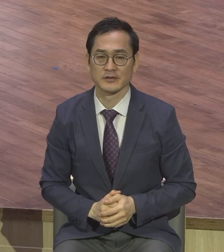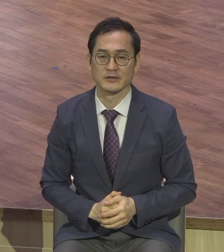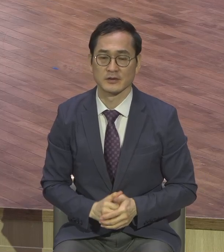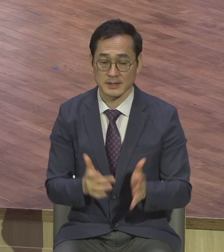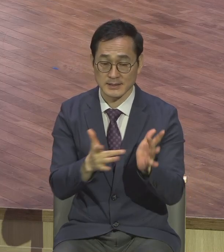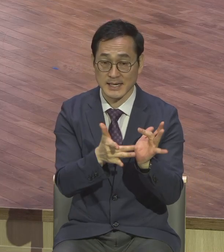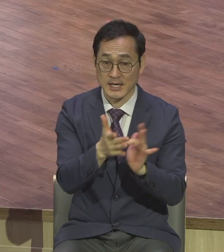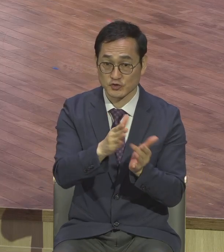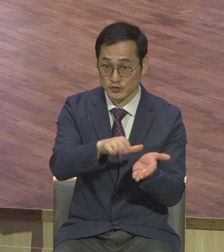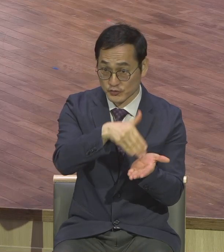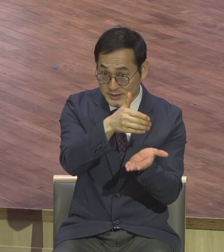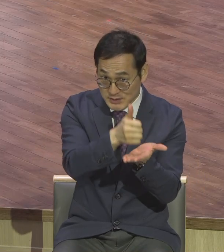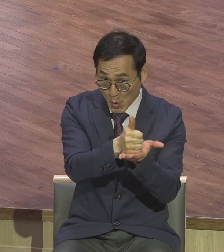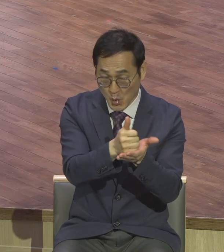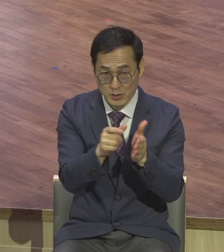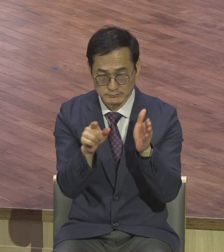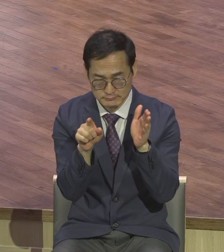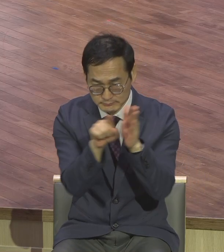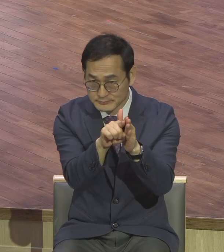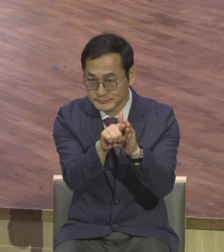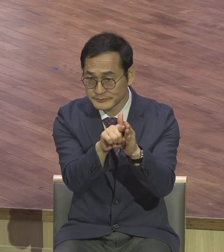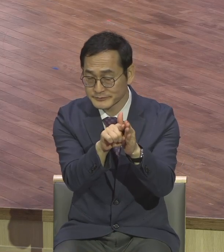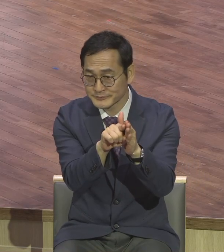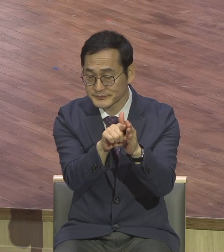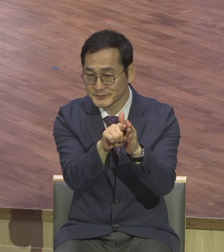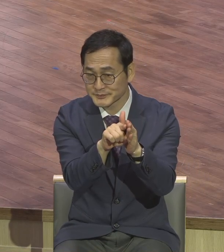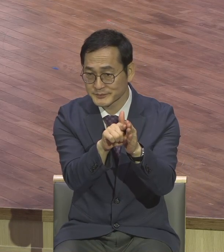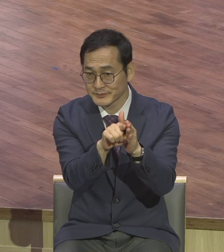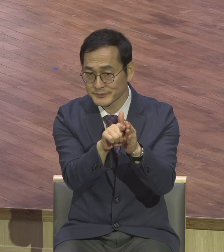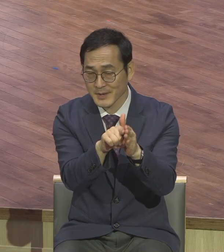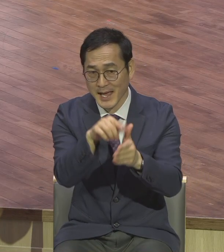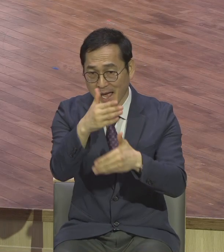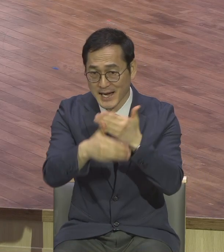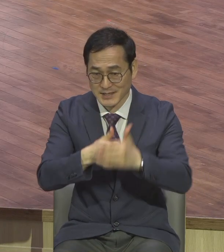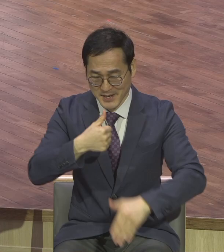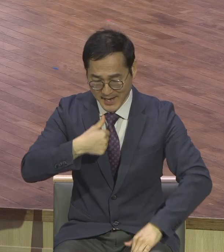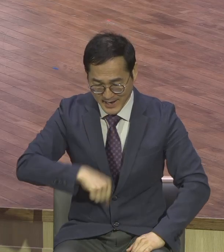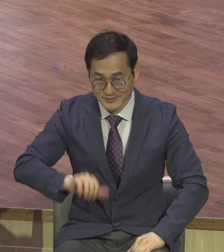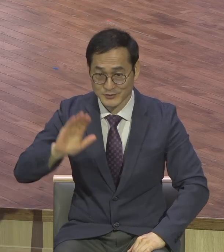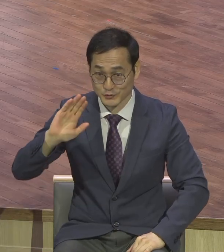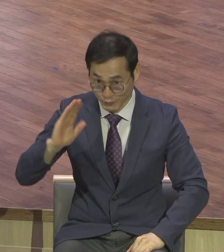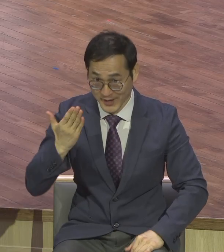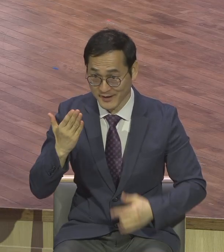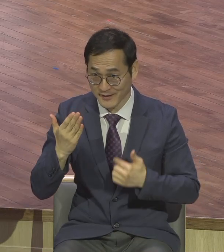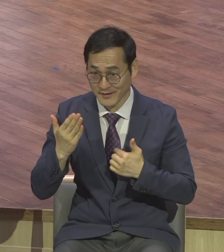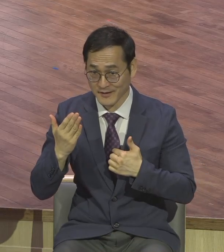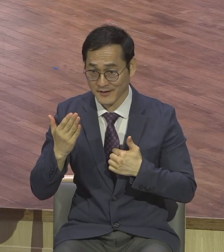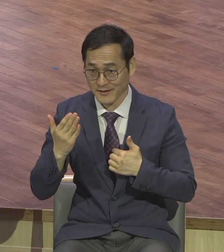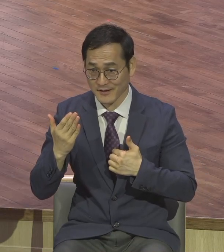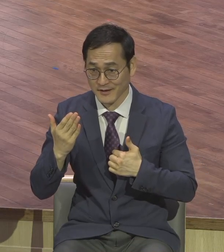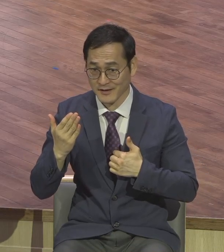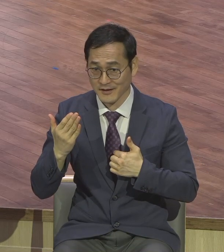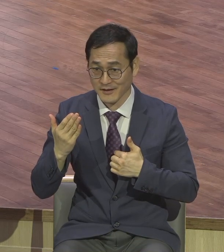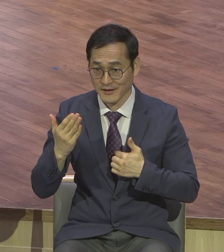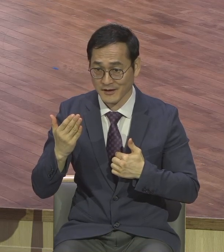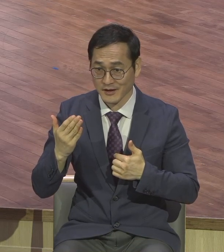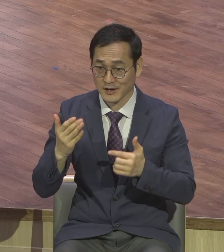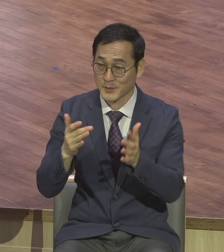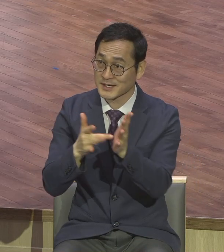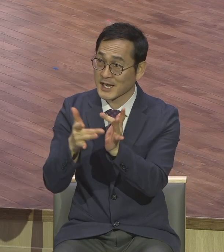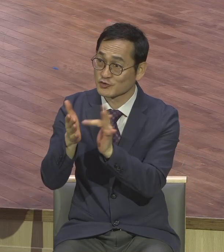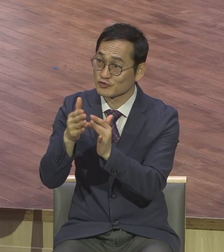예수 그리스도를 믿음으로 하나님의 자녀가 된 자들은 예수 그리스도의